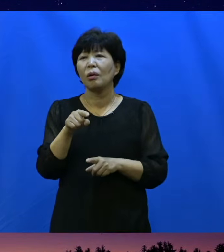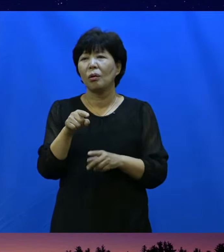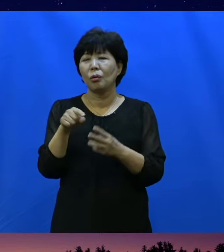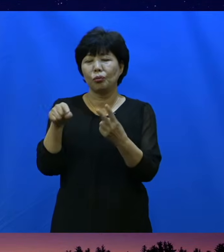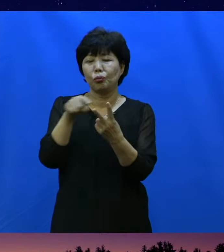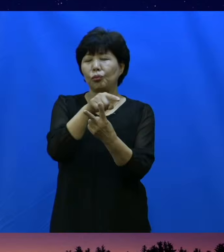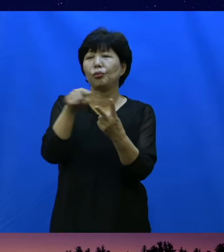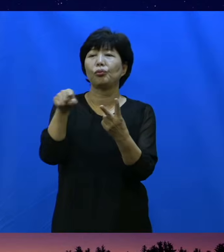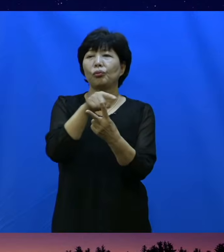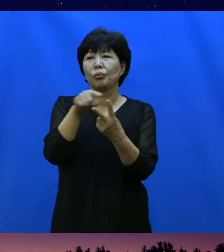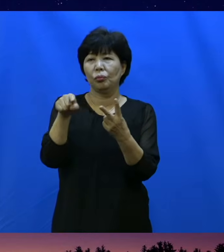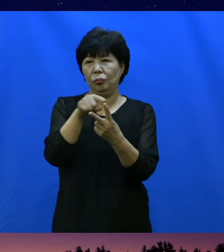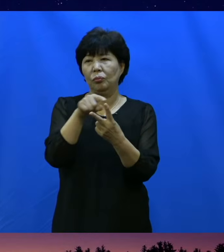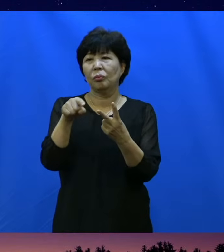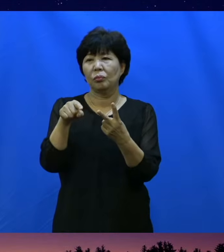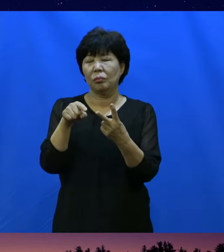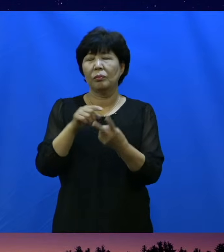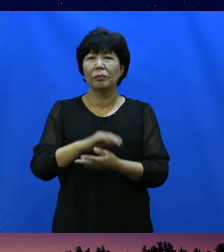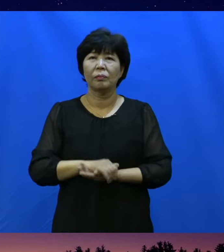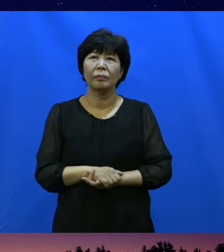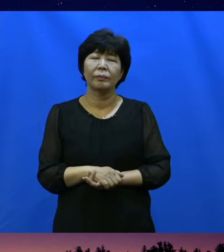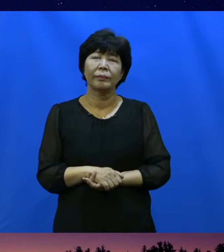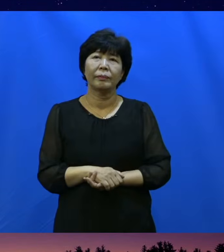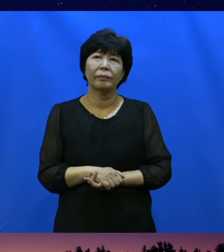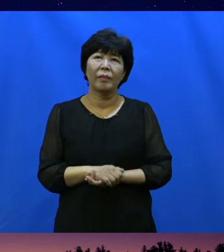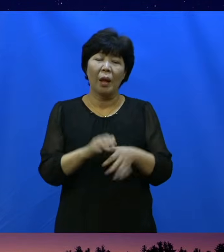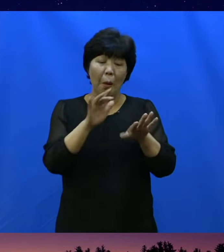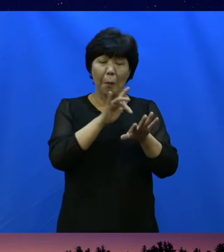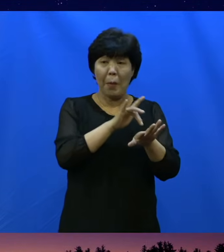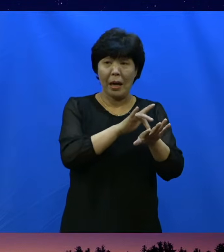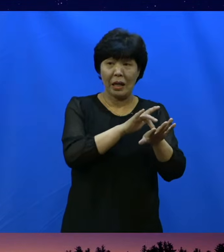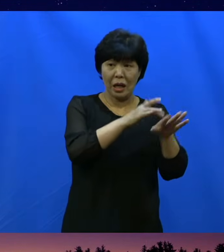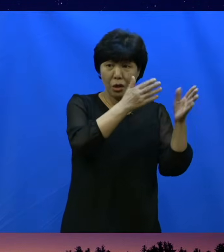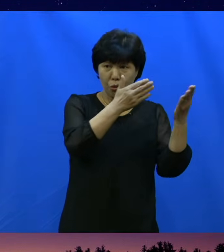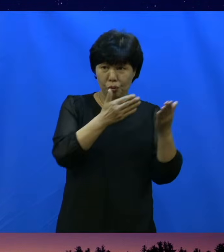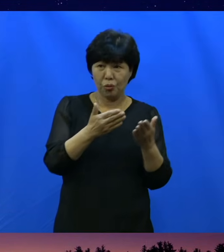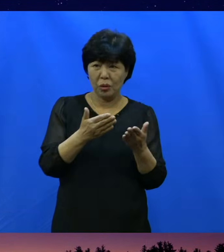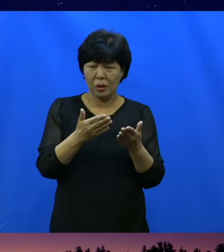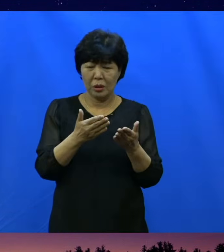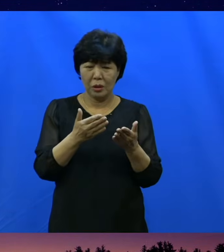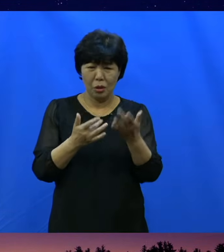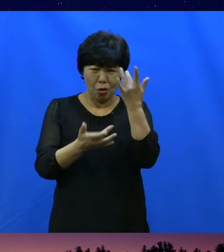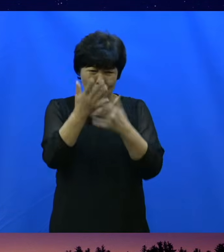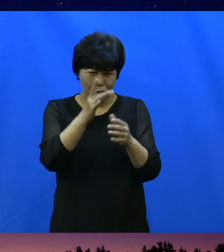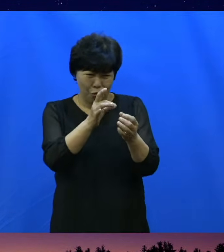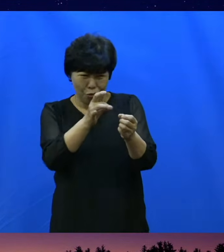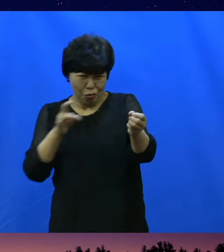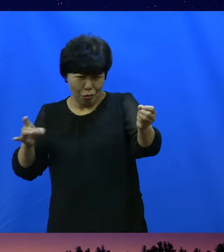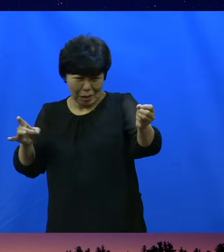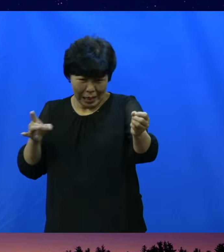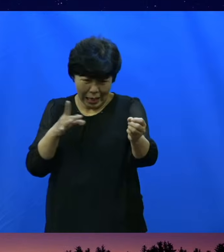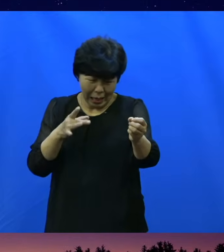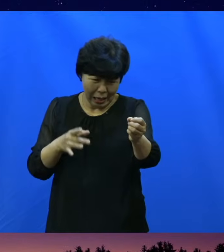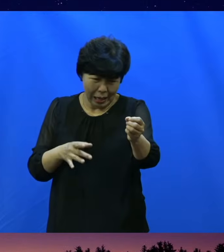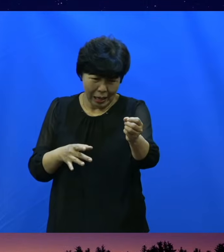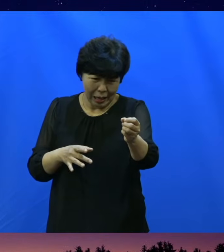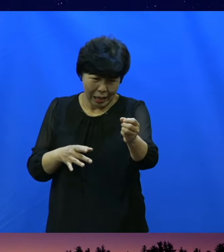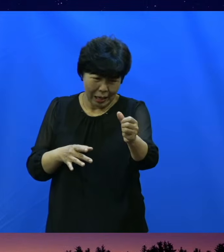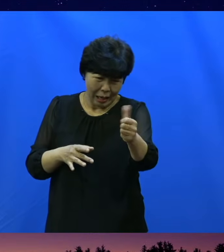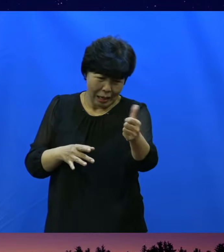구분점이에요. 그죠? 마귀가 주는 생각, 마귀가 주는 그 화살을 그대로 맞고 정죄감에 빠져서